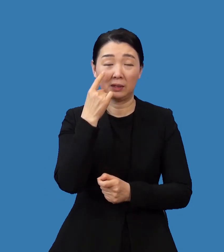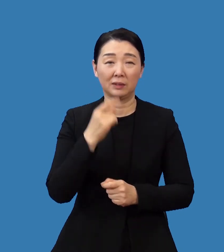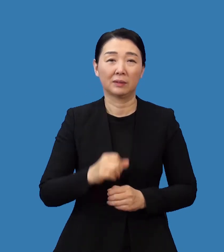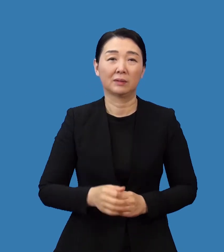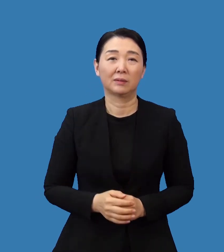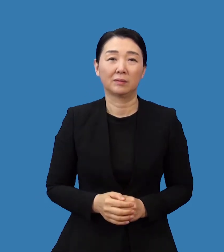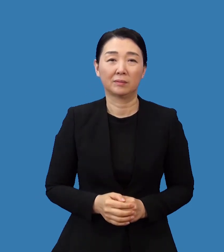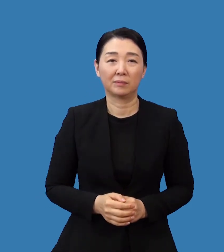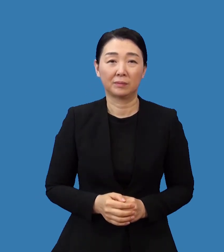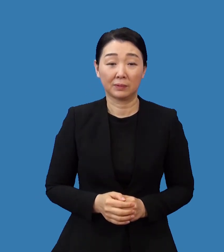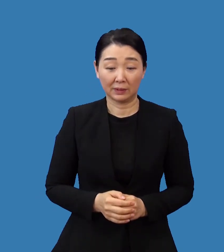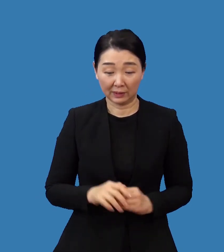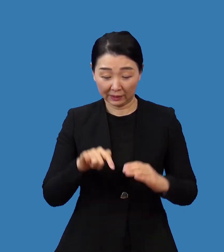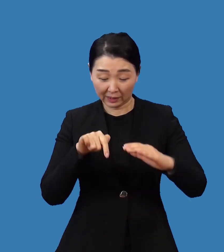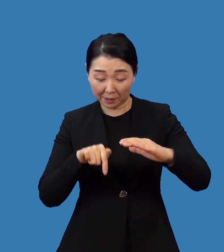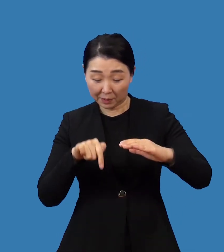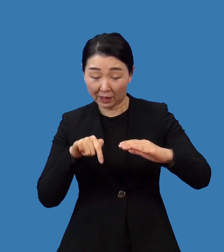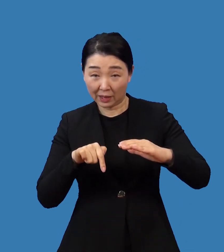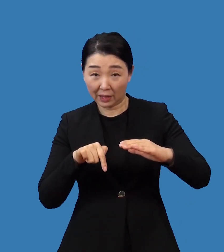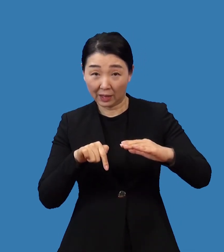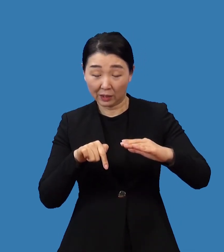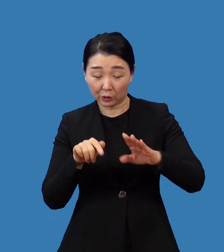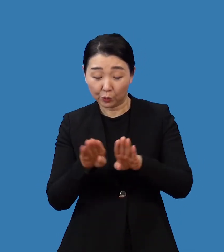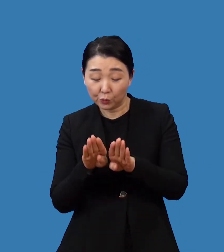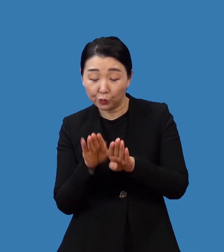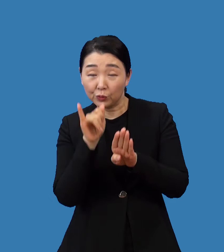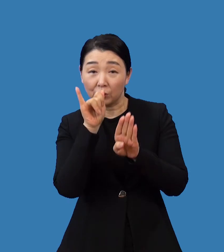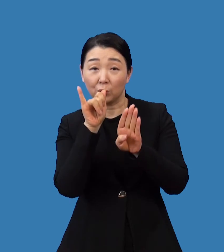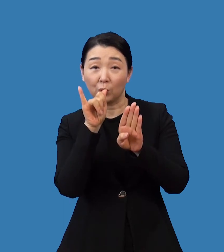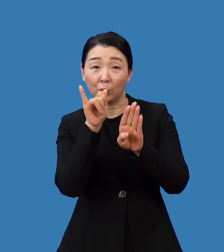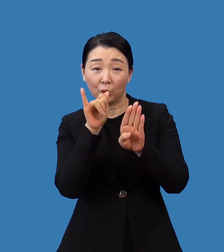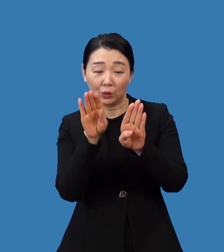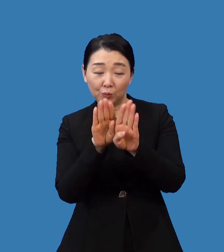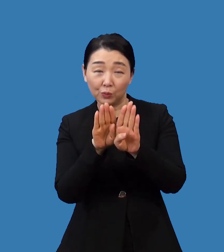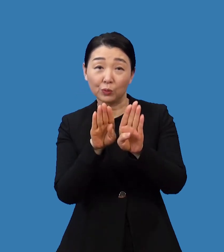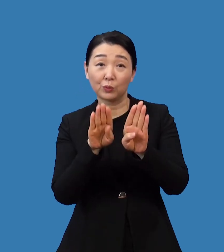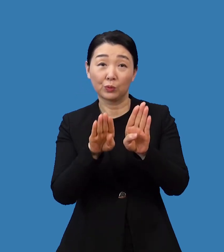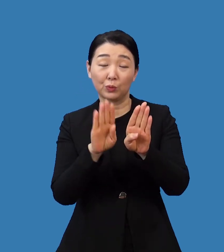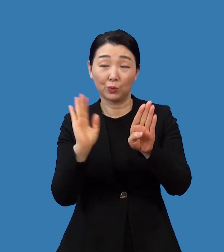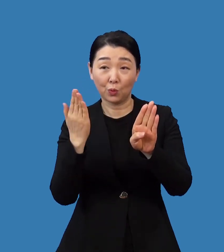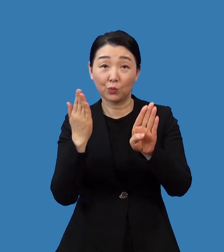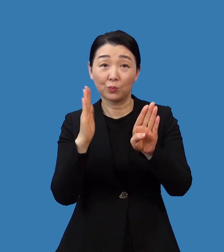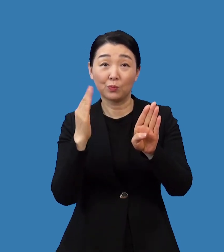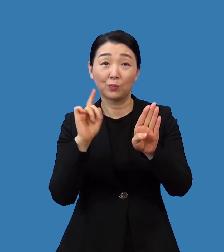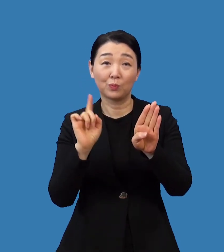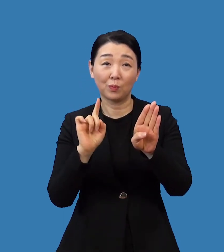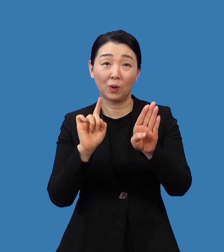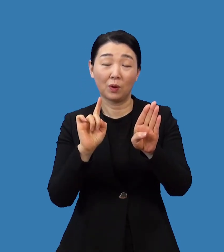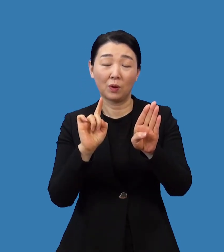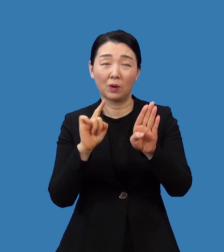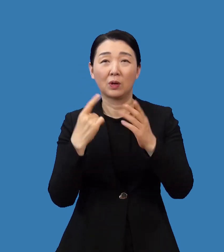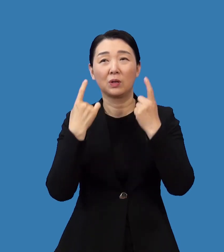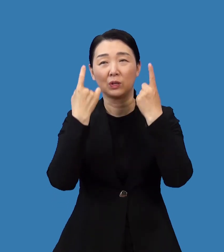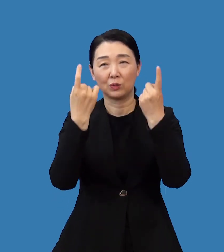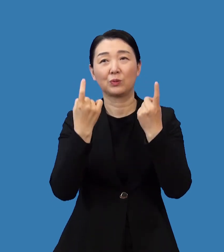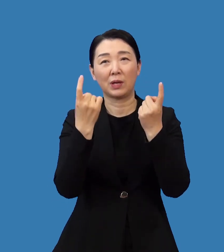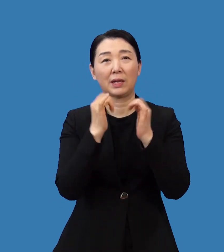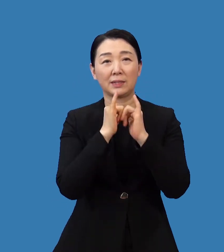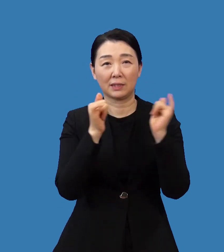아주 작고 좁은 입구의 문이 등장합니다. 이 문을 오늘날 순례하는